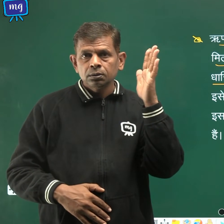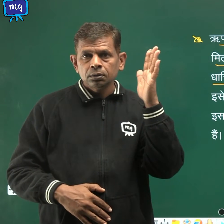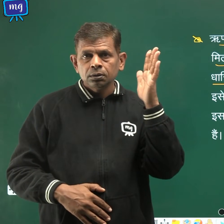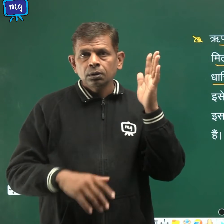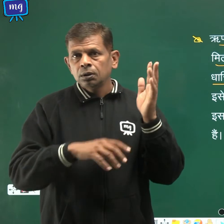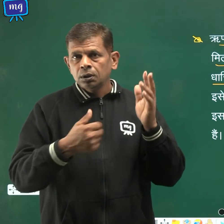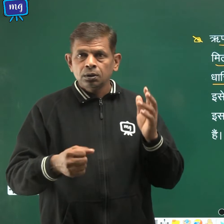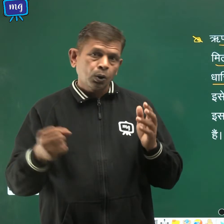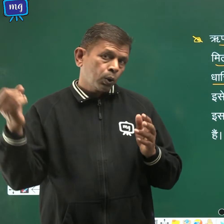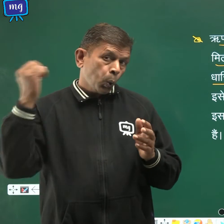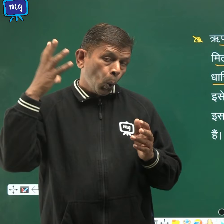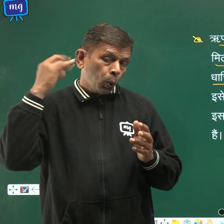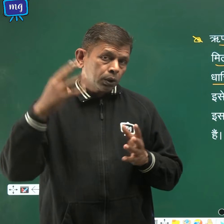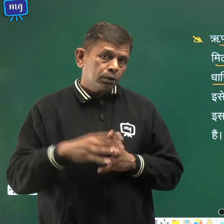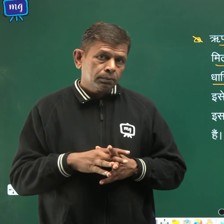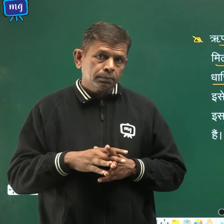तथा ध्वनि